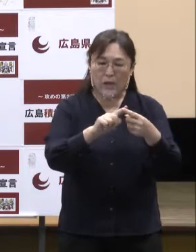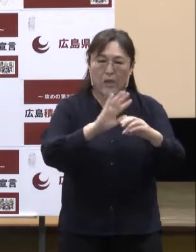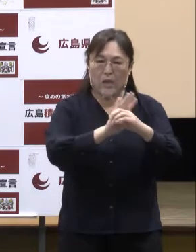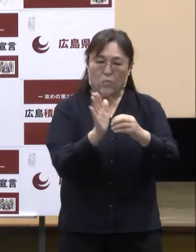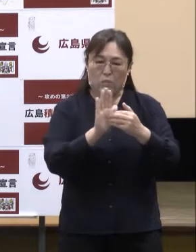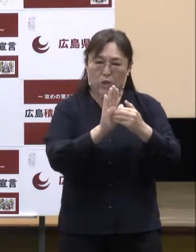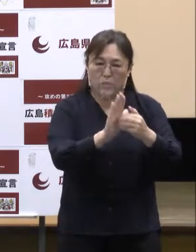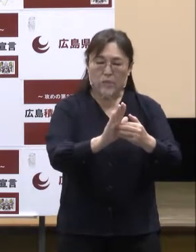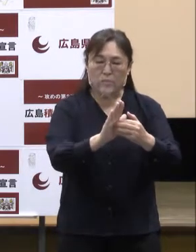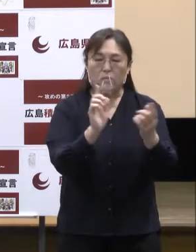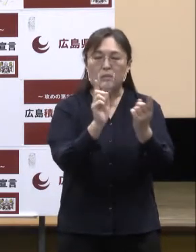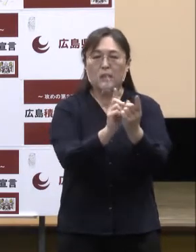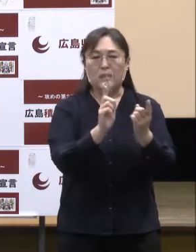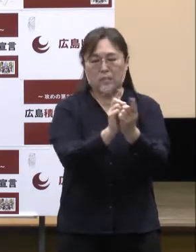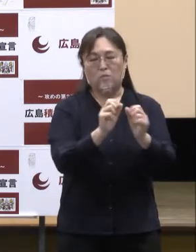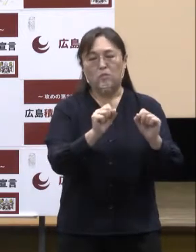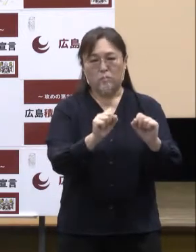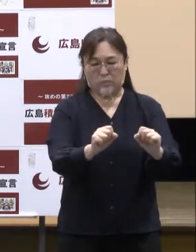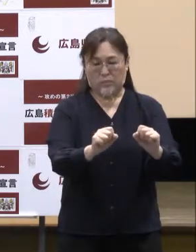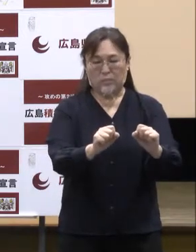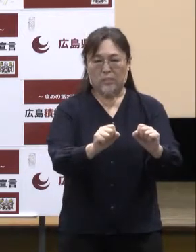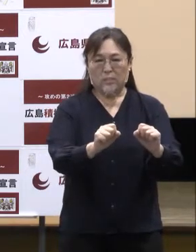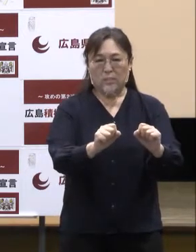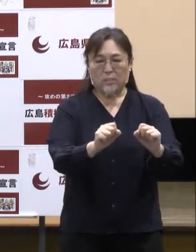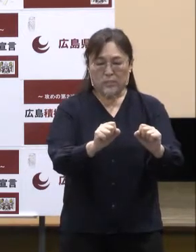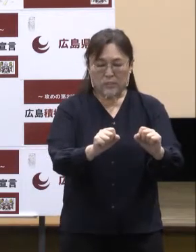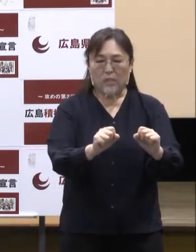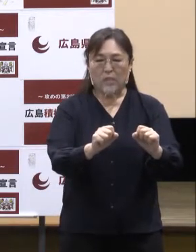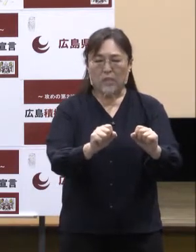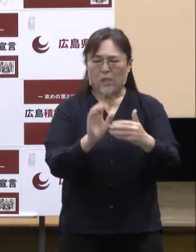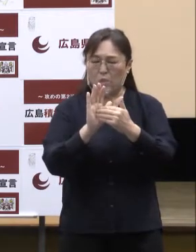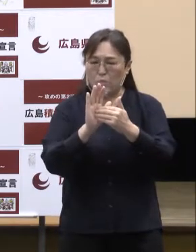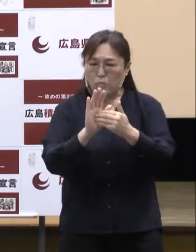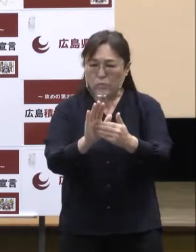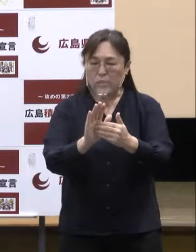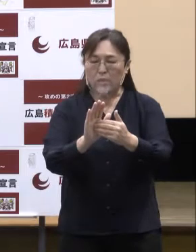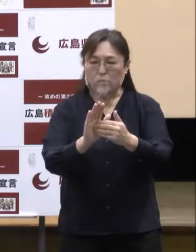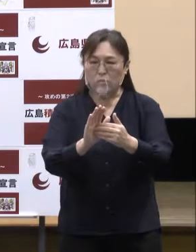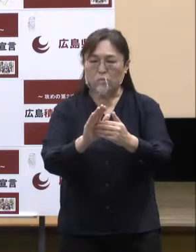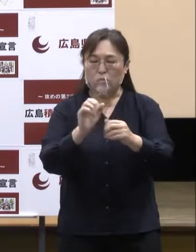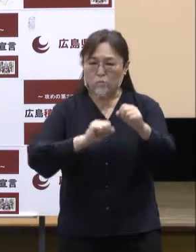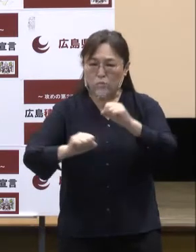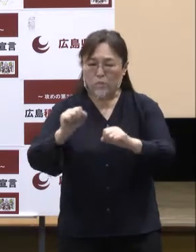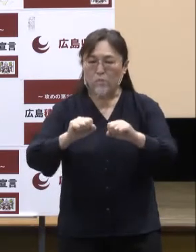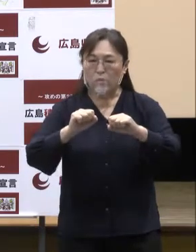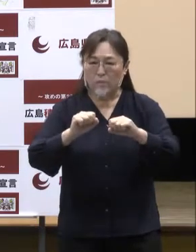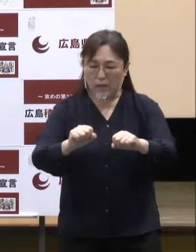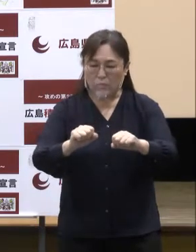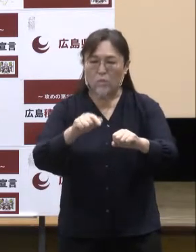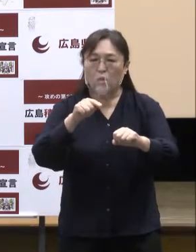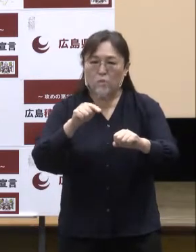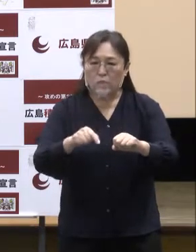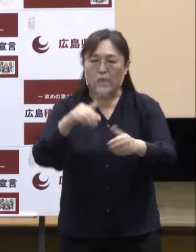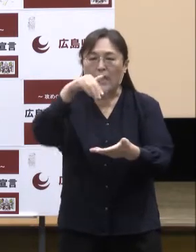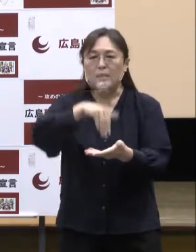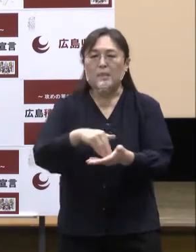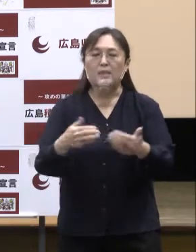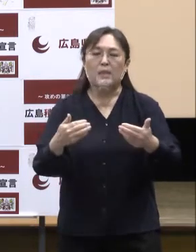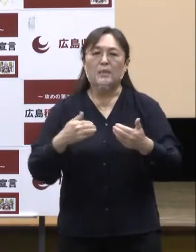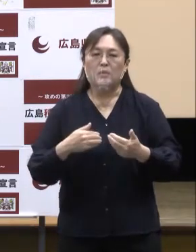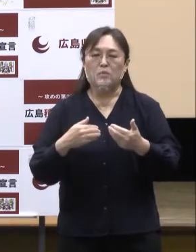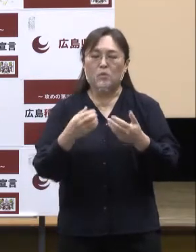で、適切な感染防止措置を講じていただくことを必須条件としておりま